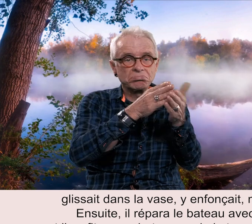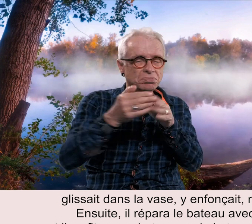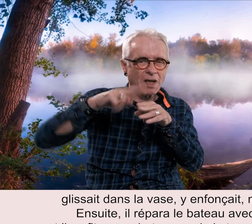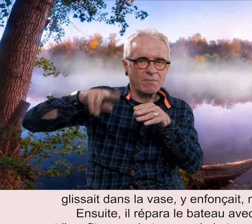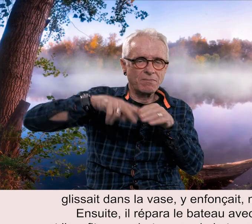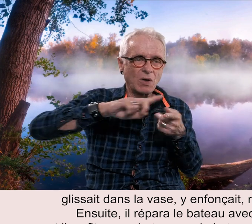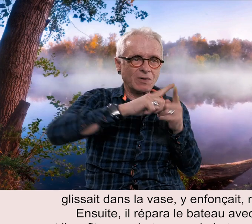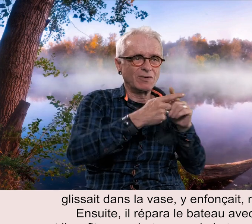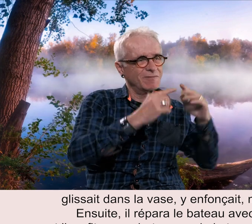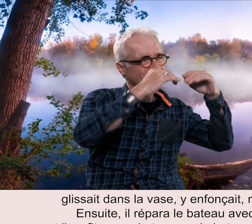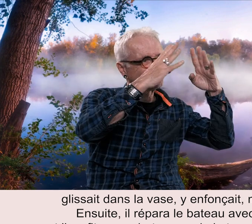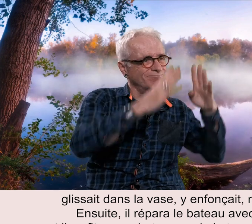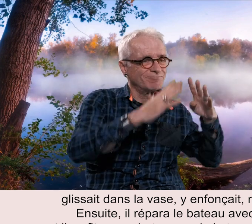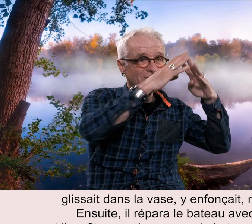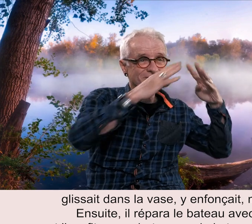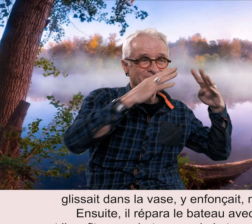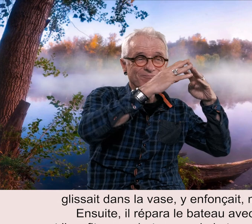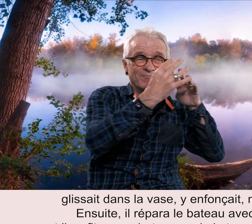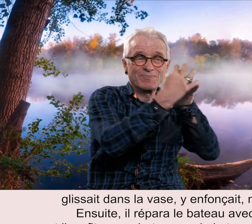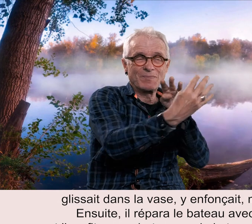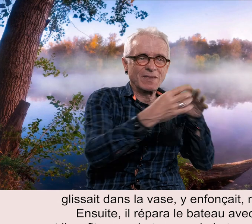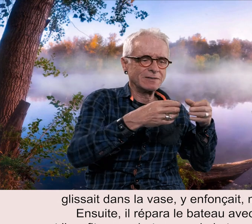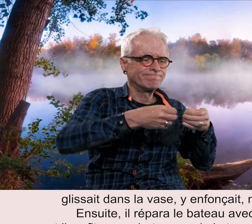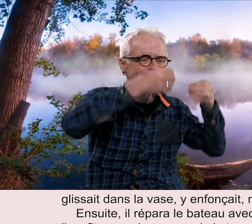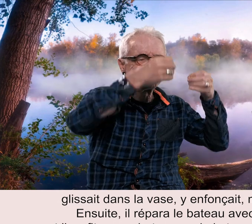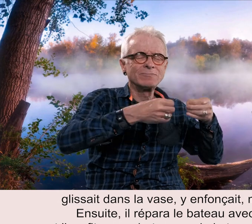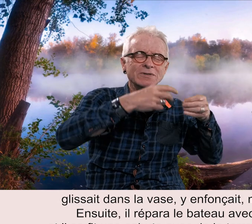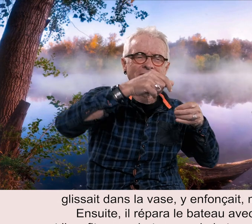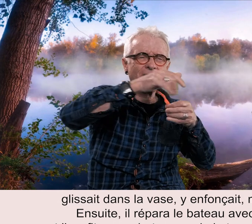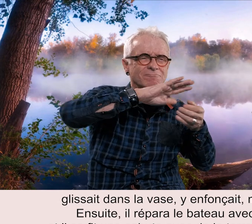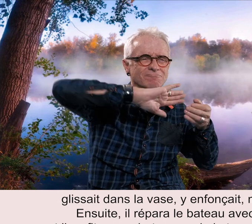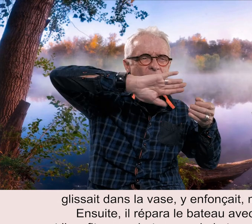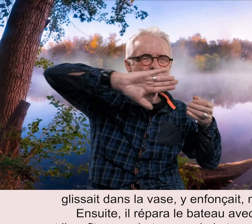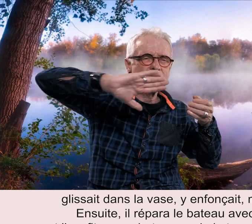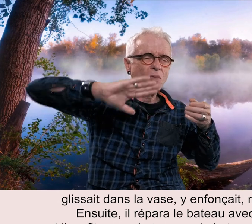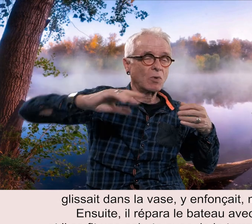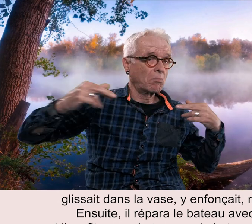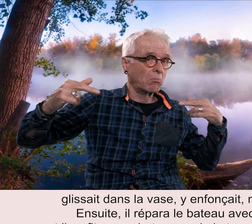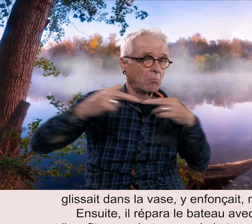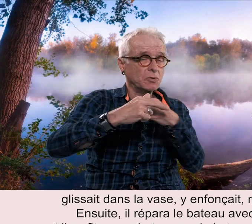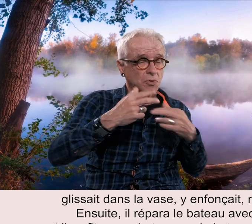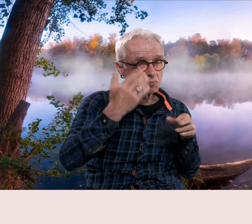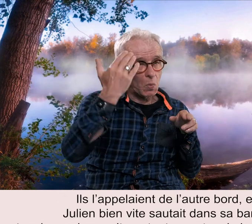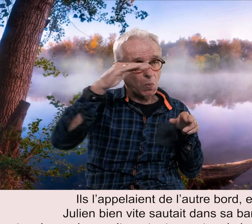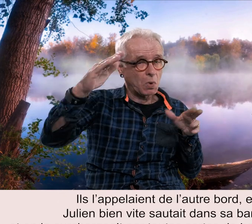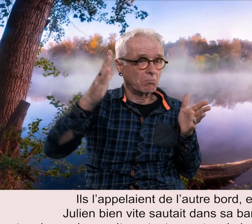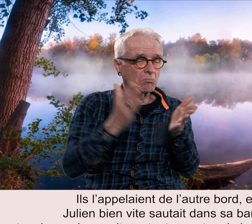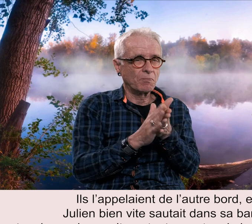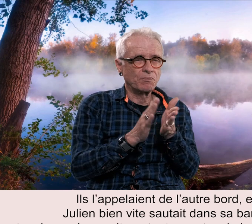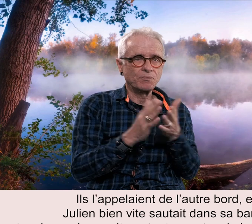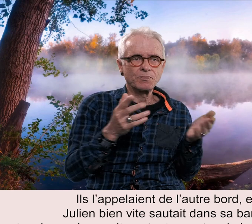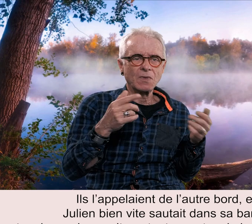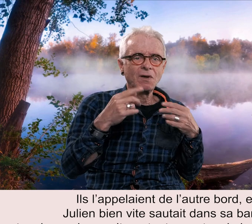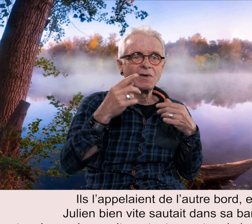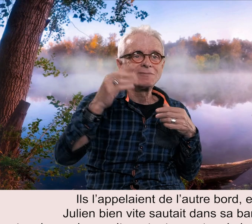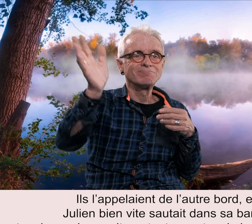une cahute avec de la terre glaise et des troncs d'arbres. Le passage étant connu, les voyageurs se présentèrent. Ils l'appelaient de